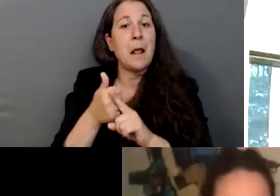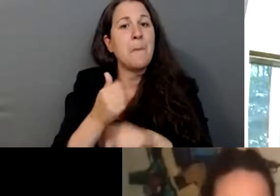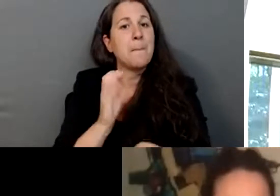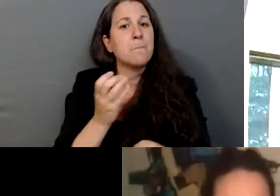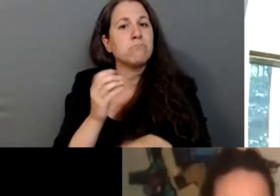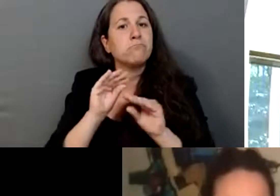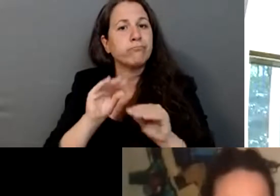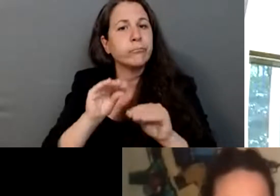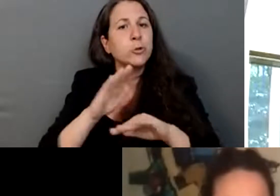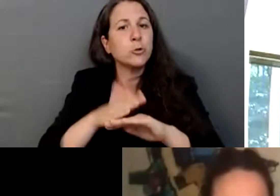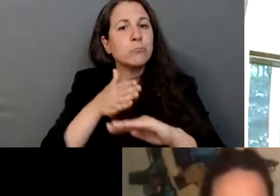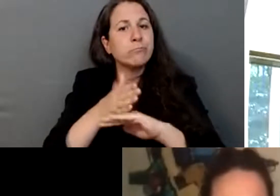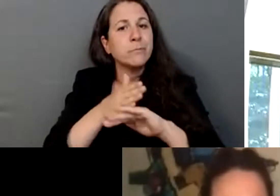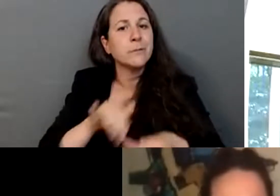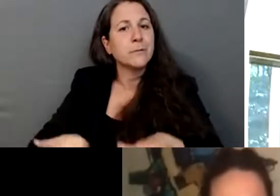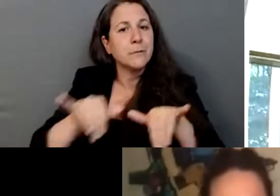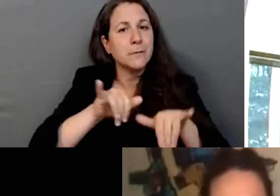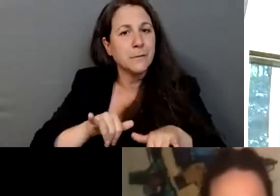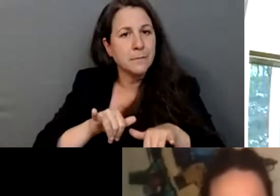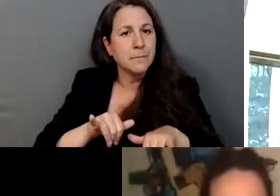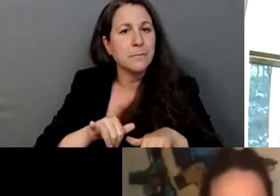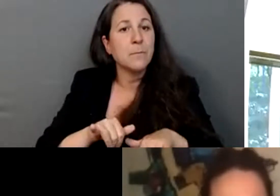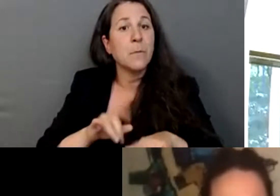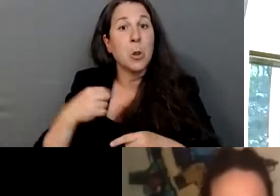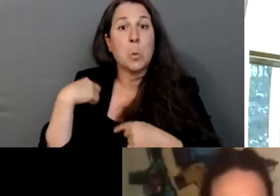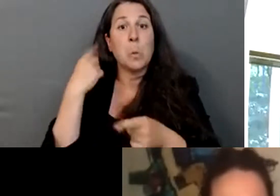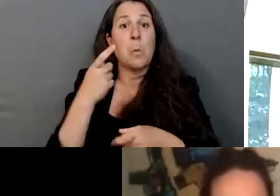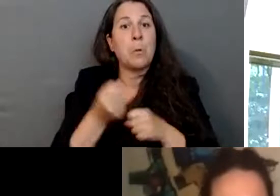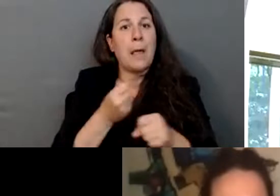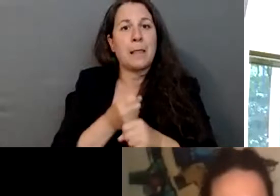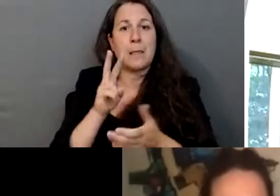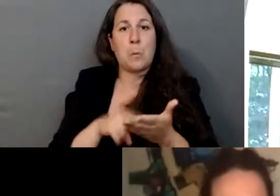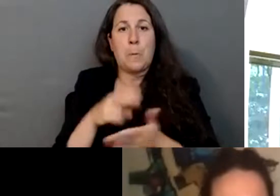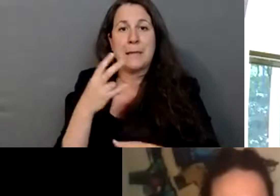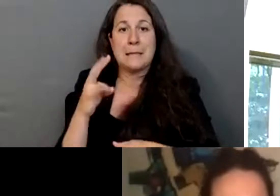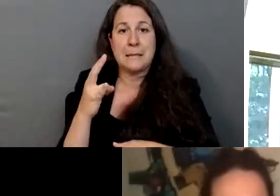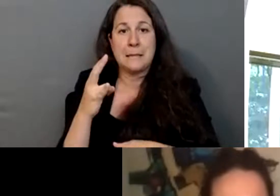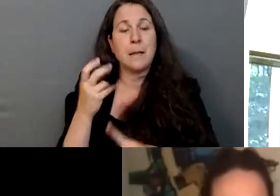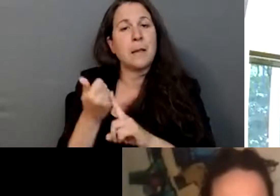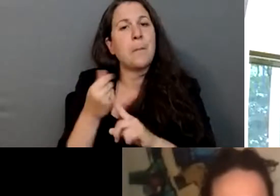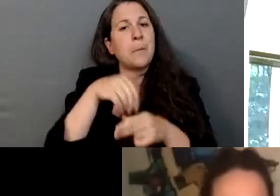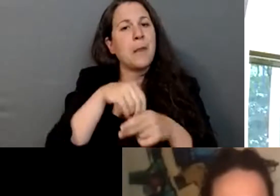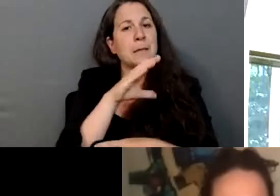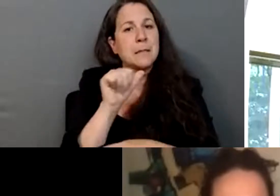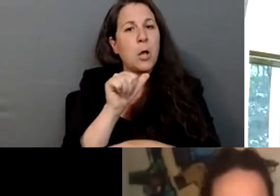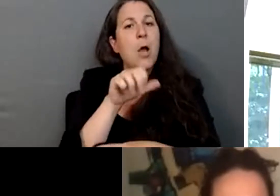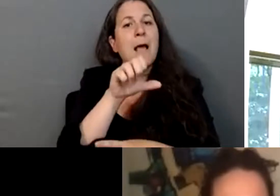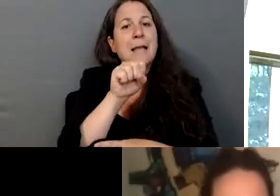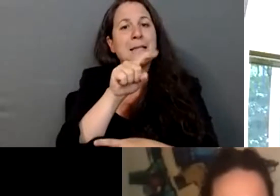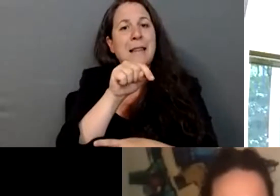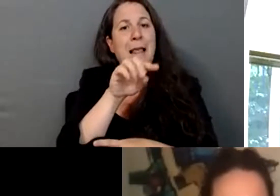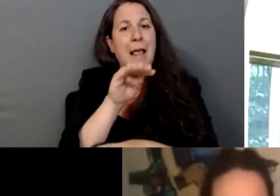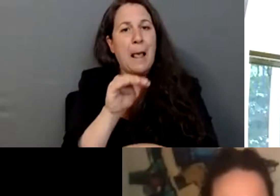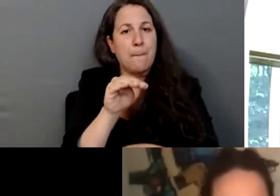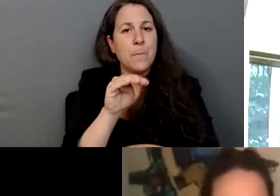en faveur de l'inclusion des personnes handicapées. Depuis 2017, elle siège au conseil d'administration de la STM, donc de la Société de